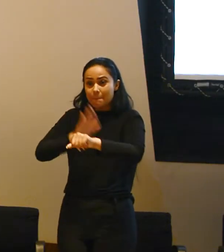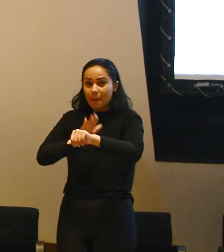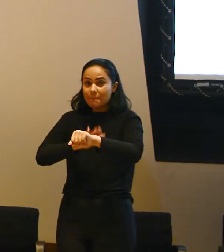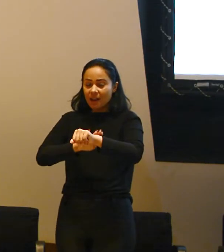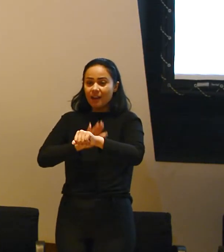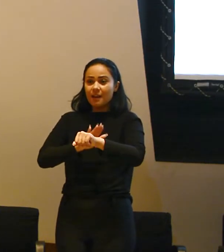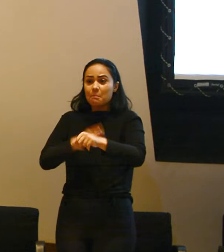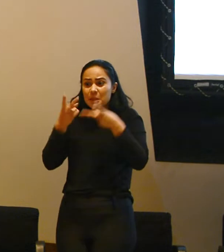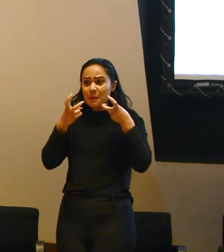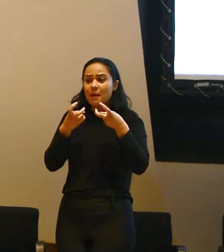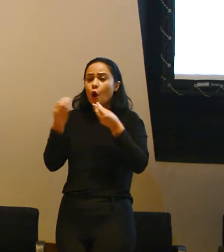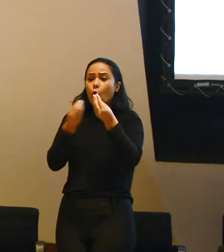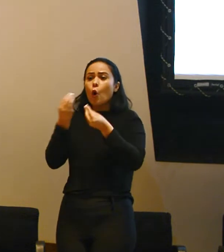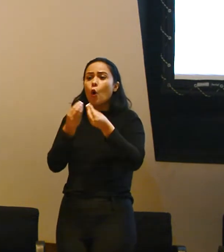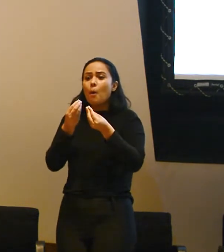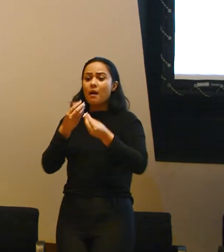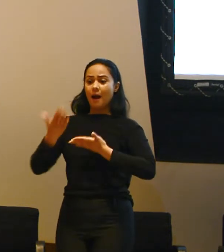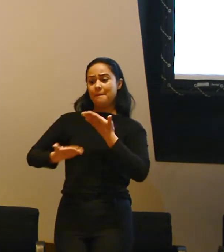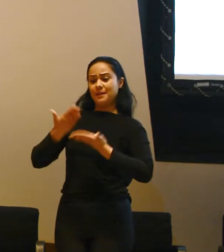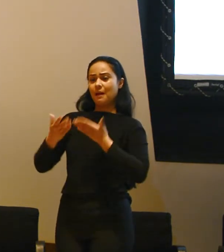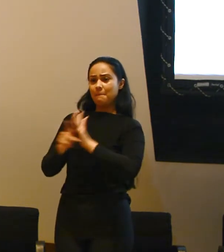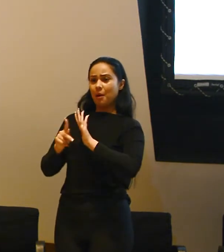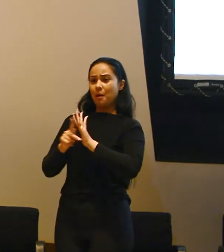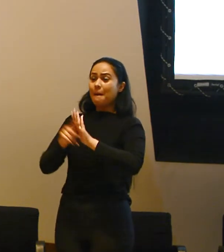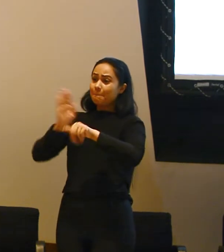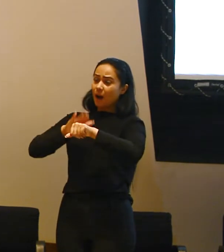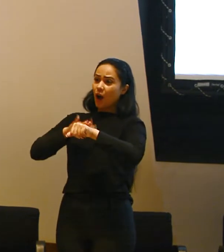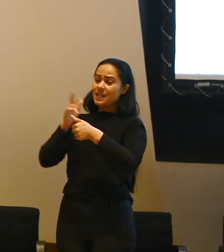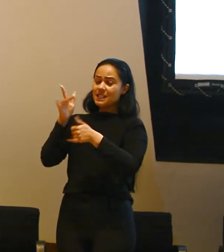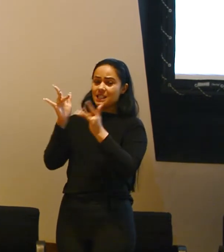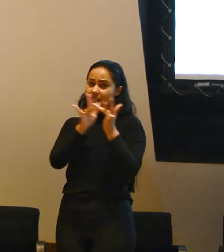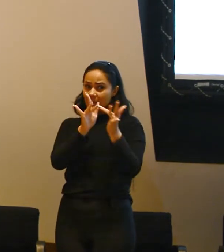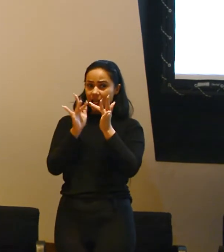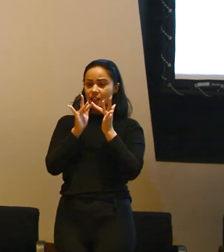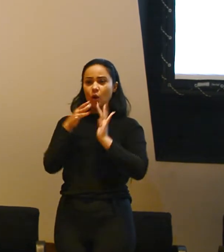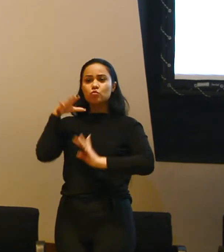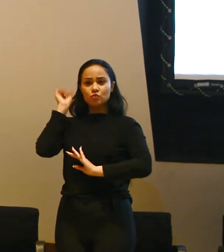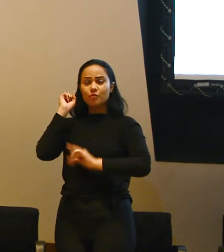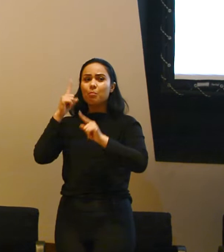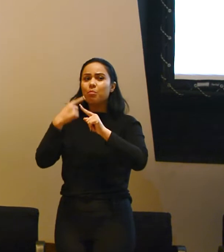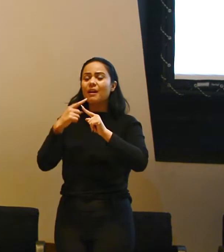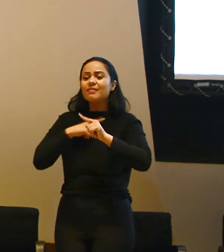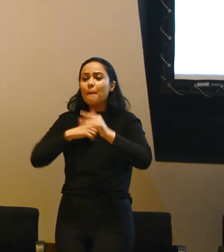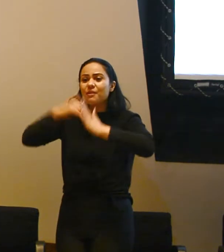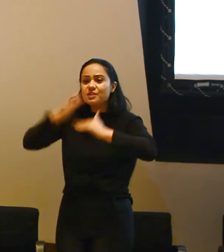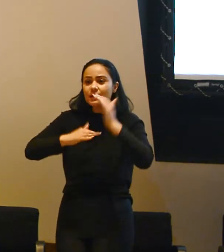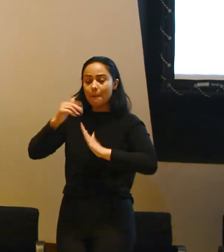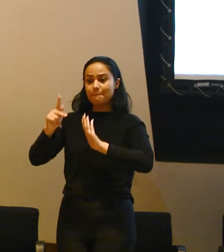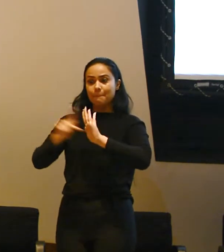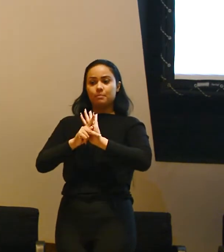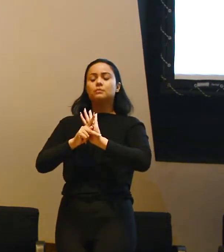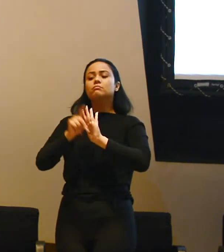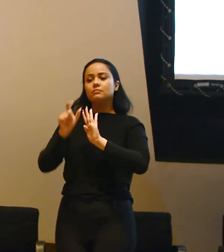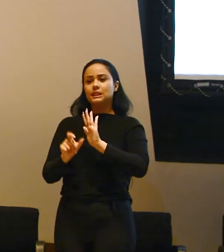vai observar como estão essas habilidades. É um momento de maior acesso ali auditivo, porque tem um profissional especialista